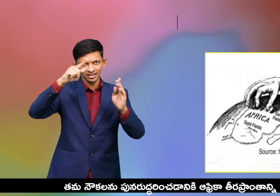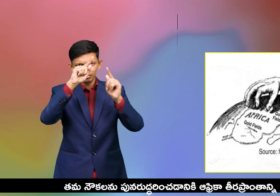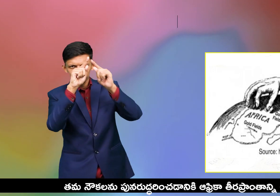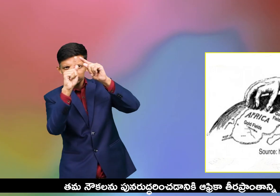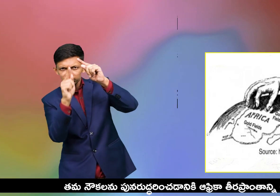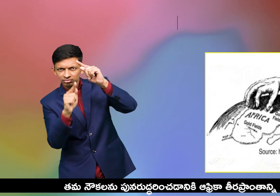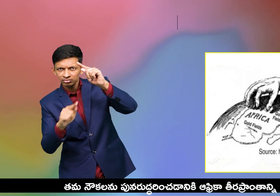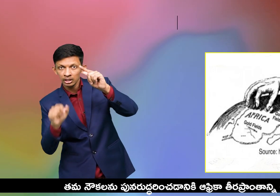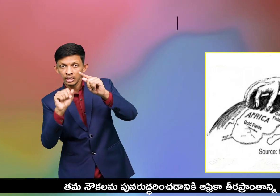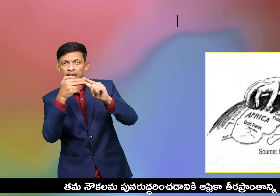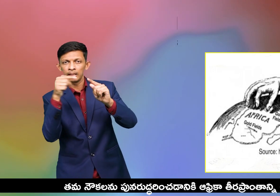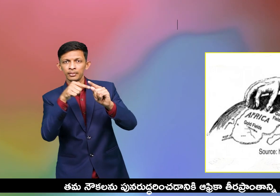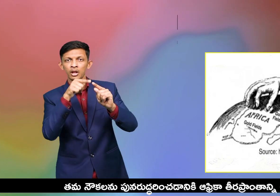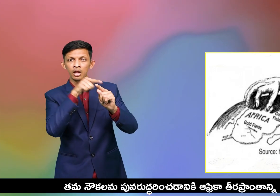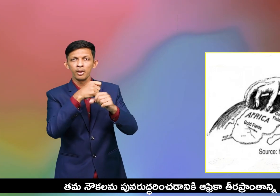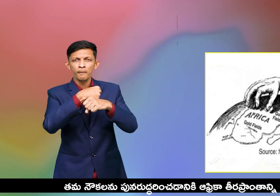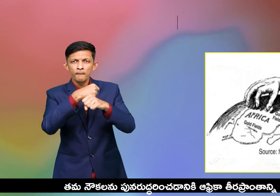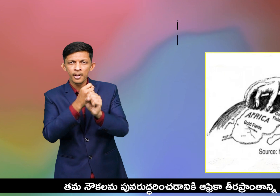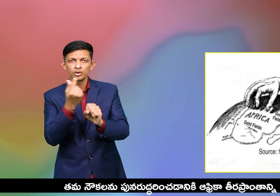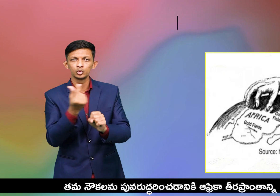పునరుద్ధరించడానికి ఆఫ్రికా తీర ప్రాంతాన్ని ఉపయోగించాయి.